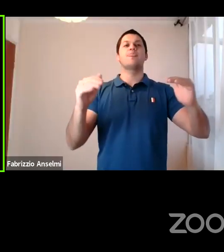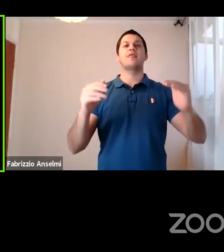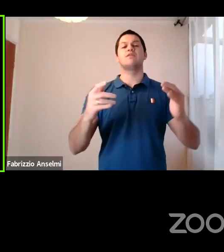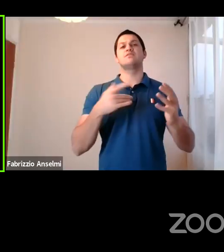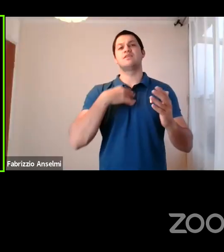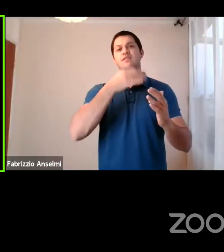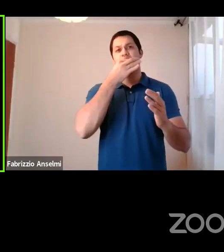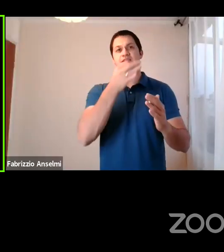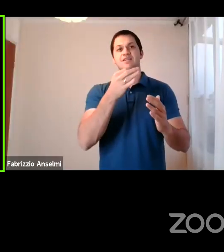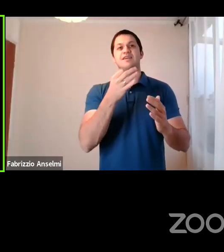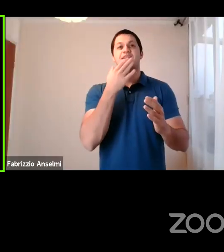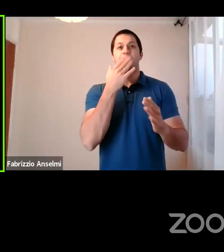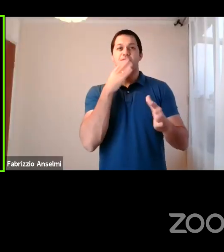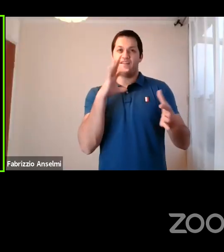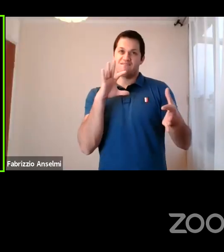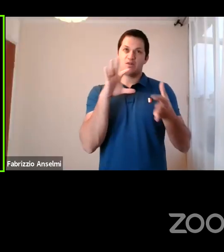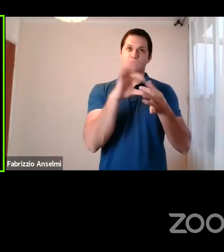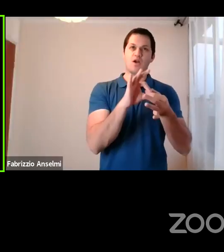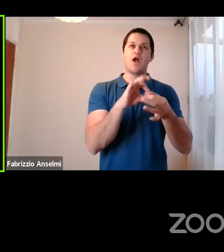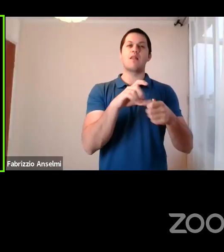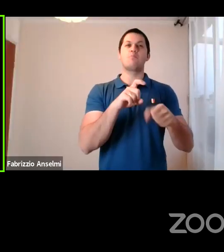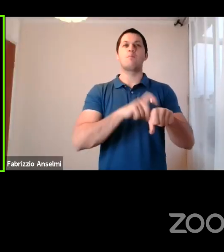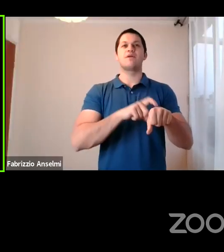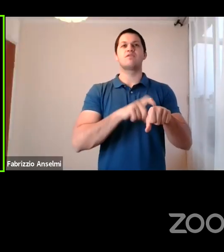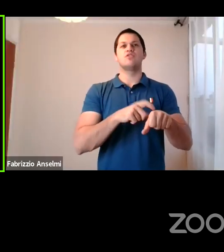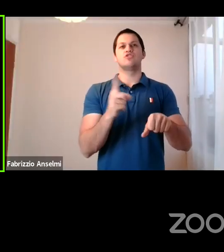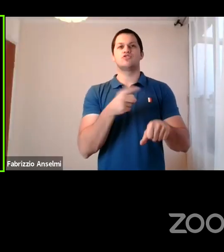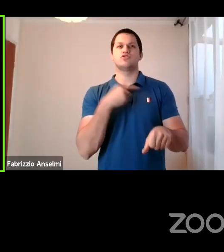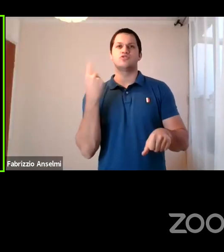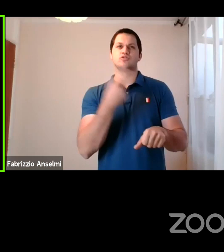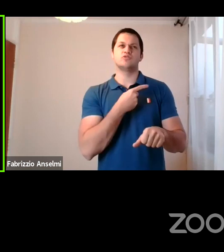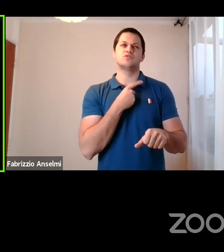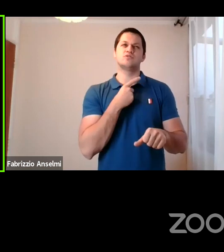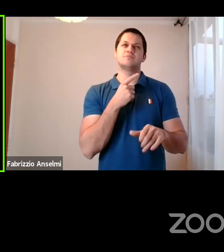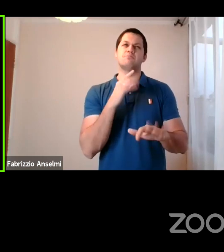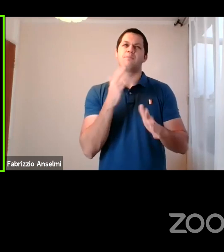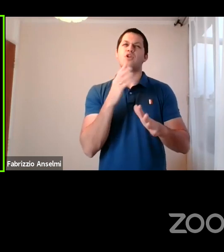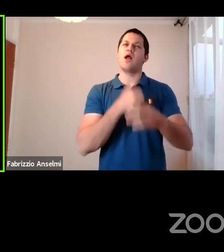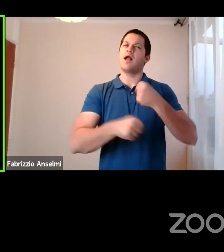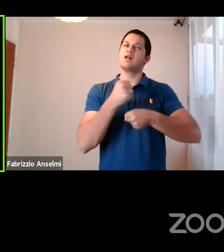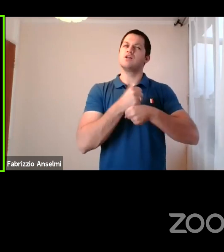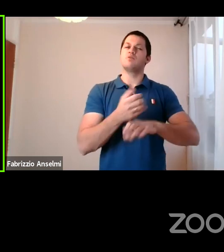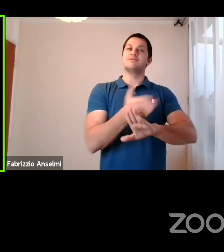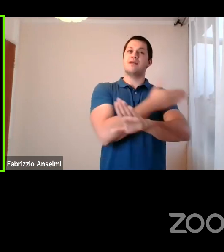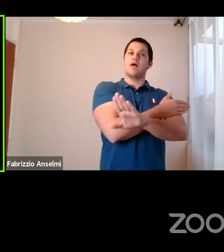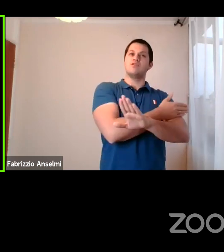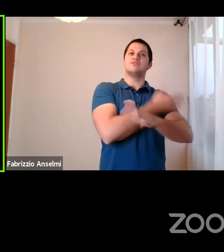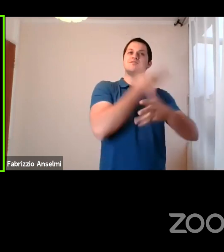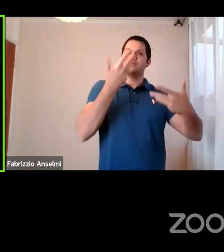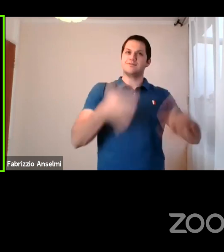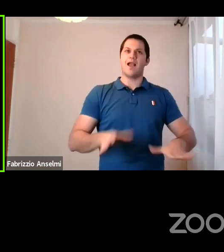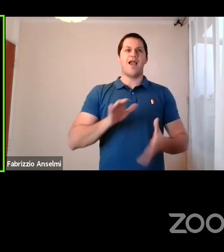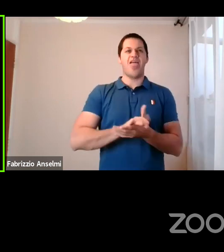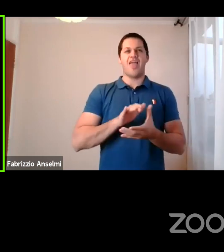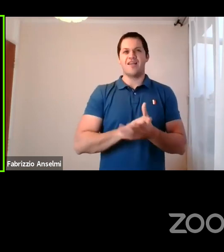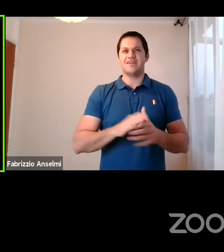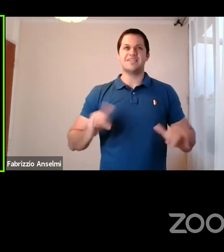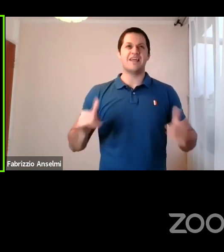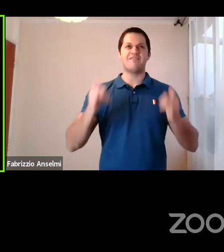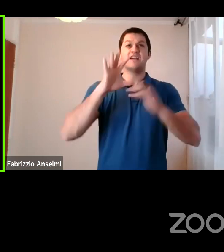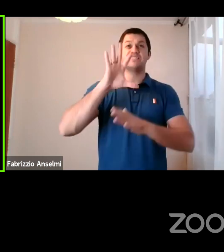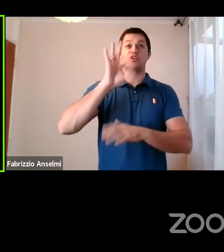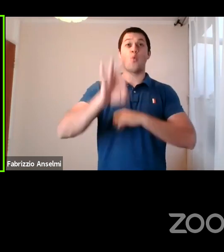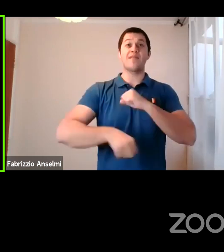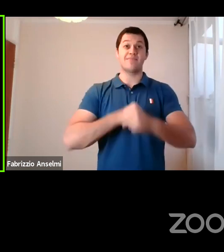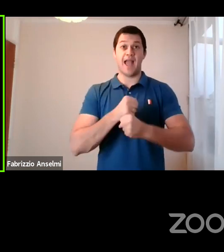al momento en que empezamos a, o sea, el año pasado celebramos 50 años de conmemoración del Día